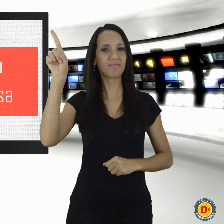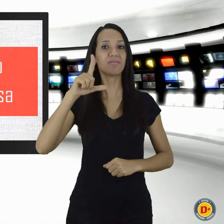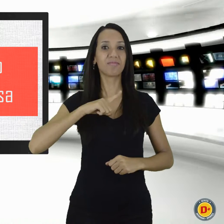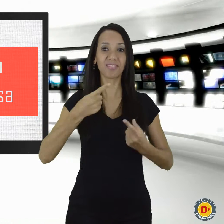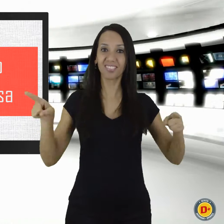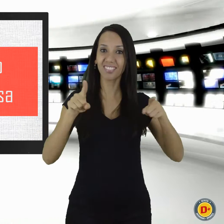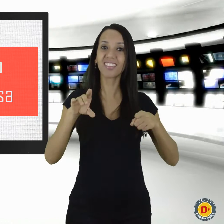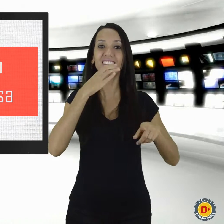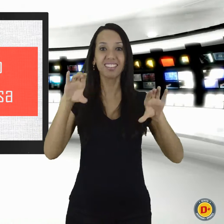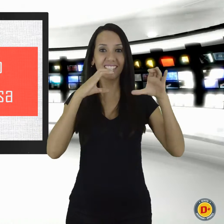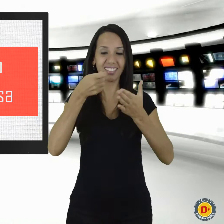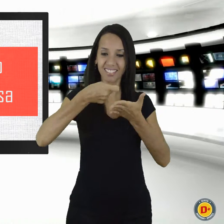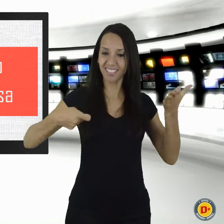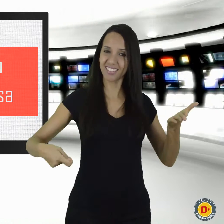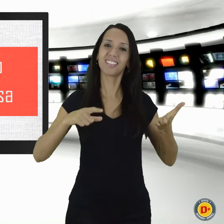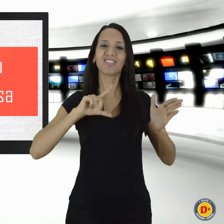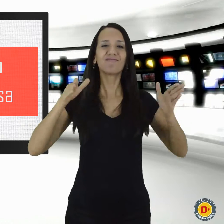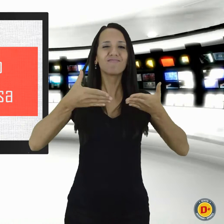intensamente pela atuação na música.